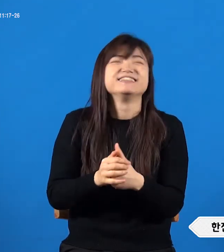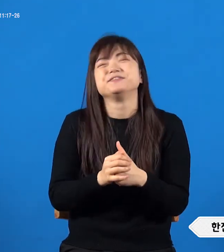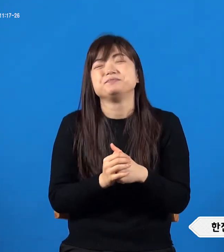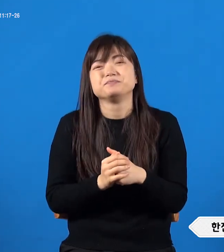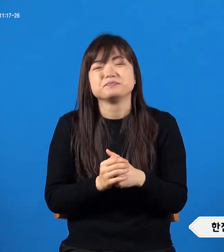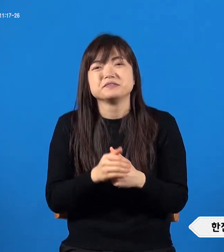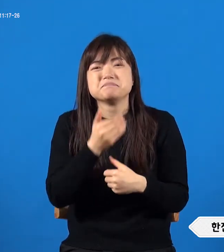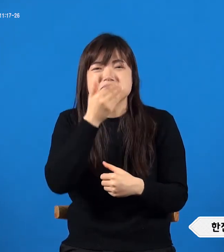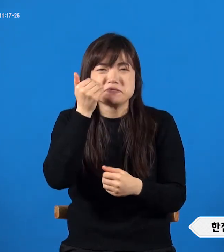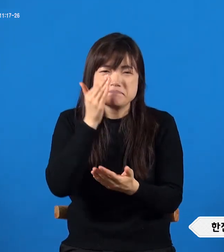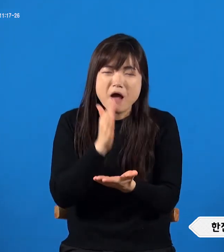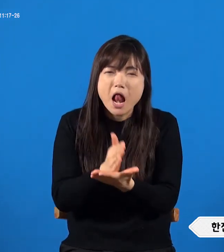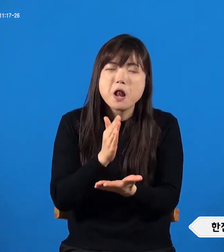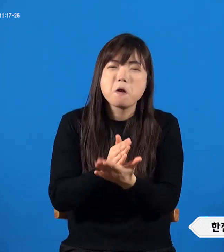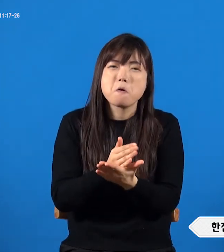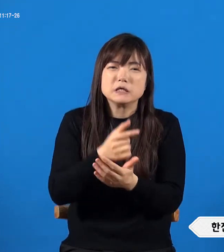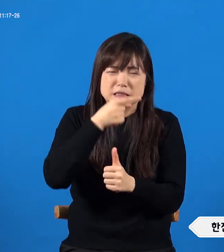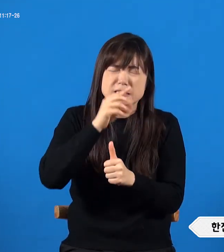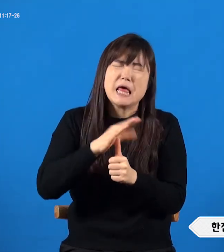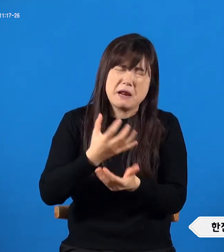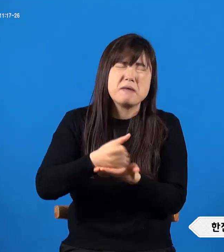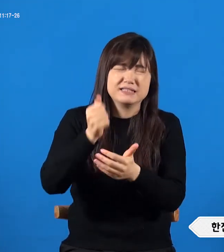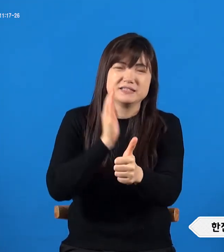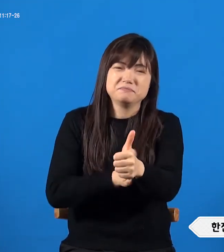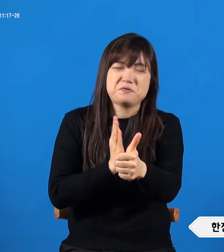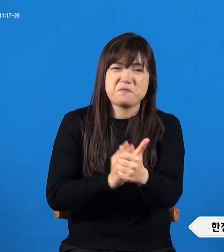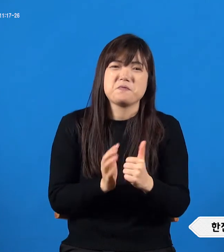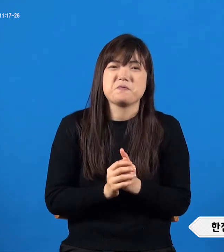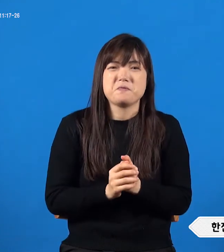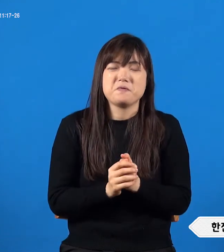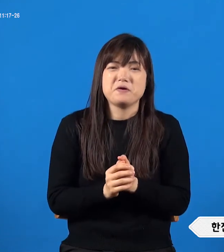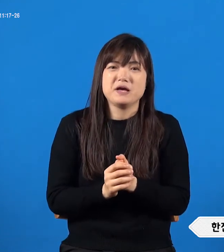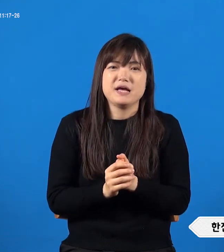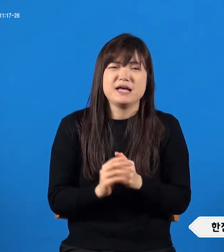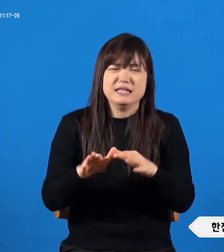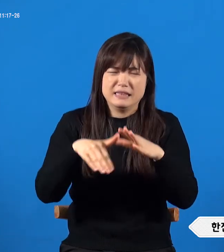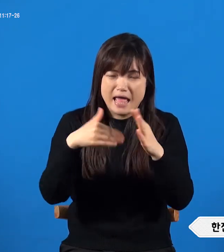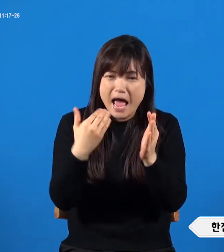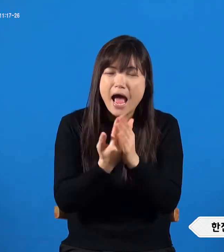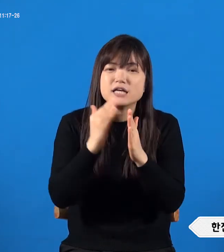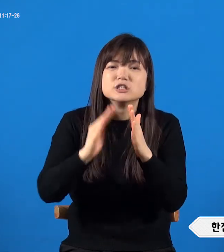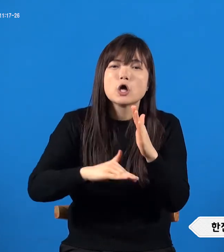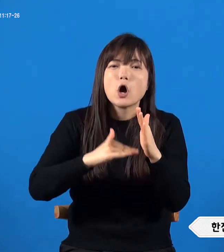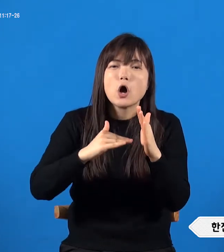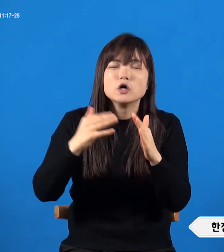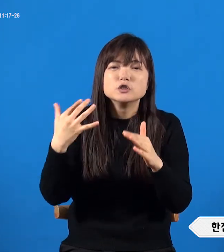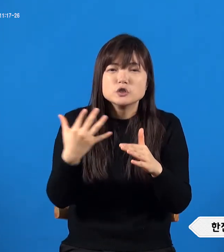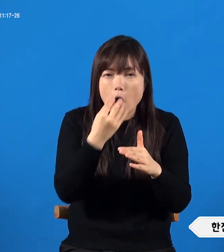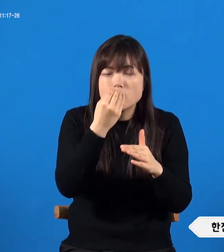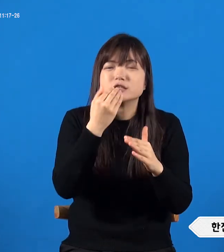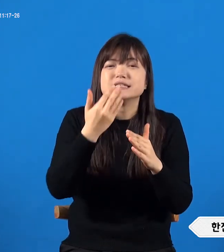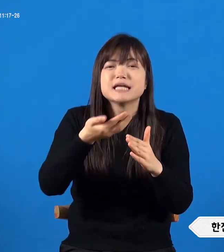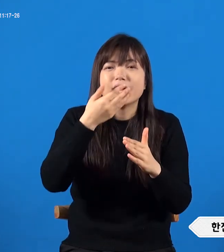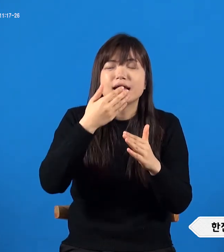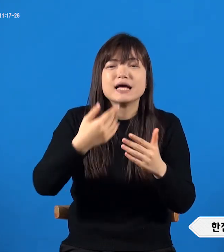여러분, 삐지지 말고 세례를 빨리 받으십시오. 세례를. 그래서 다 이 성찬에 참여하셔야 됩니다.